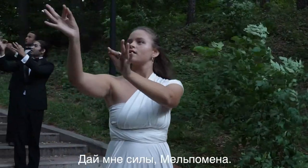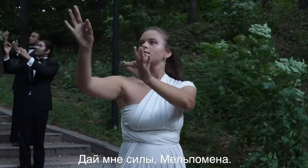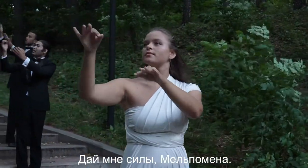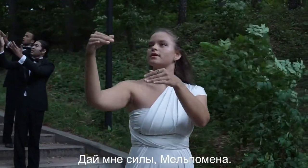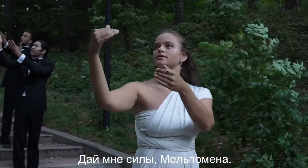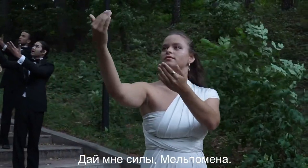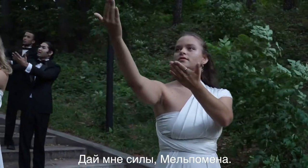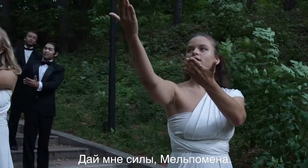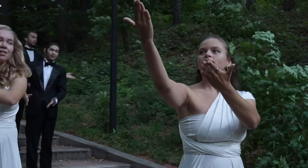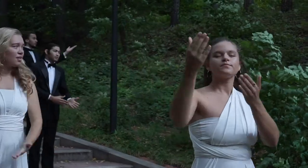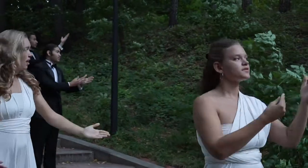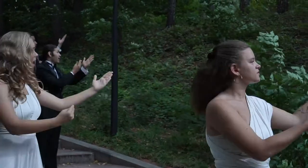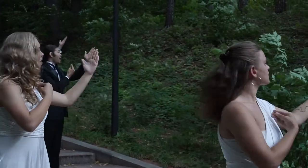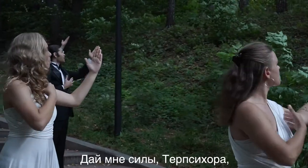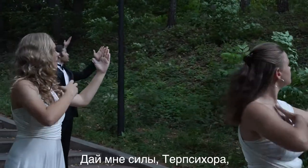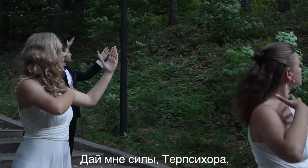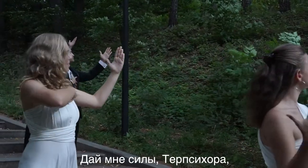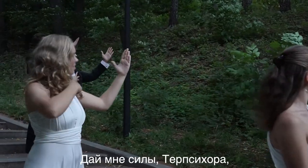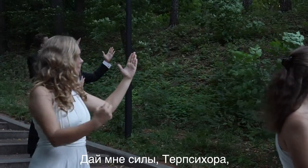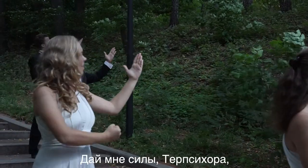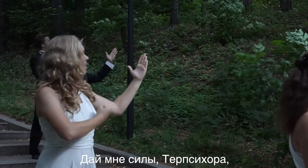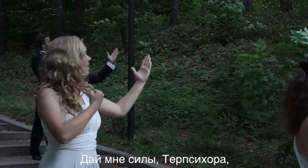Мельпомена, дай мне силы,